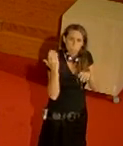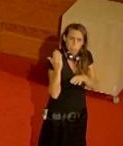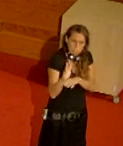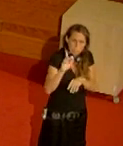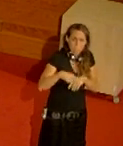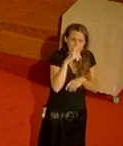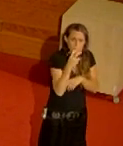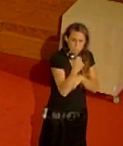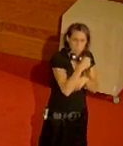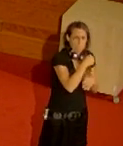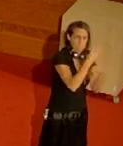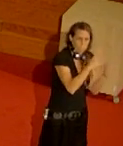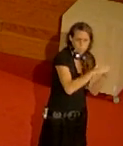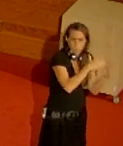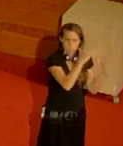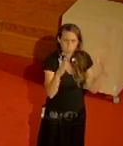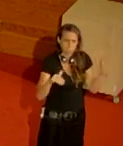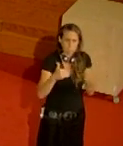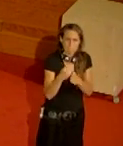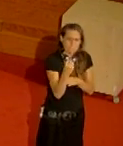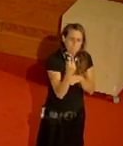vivía merecen ahogueira